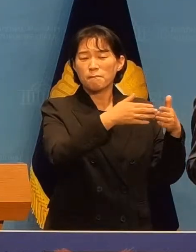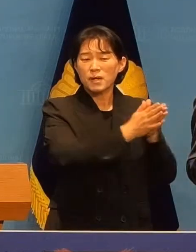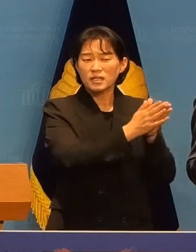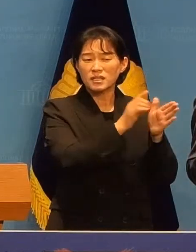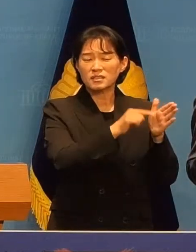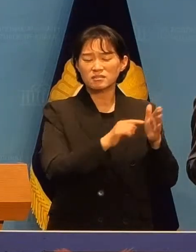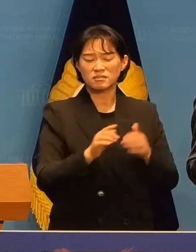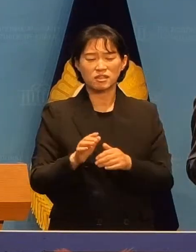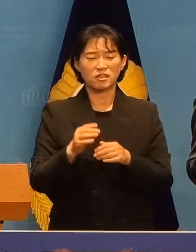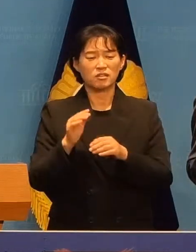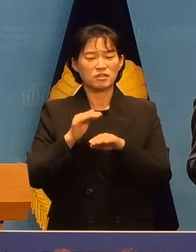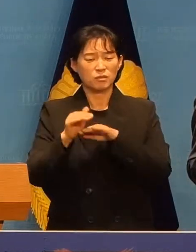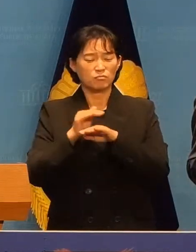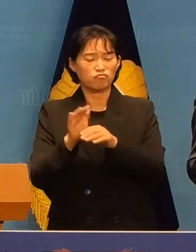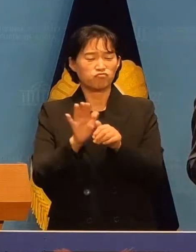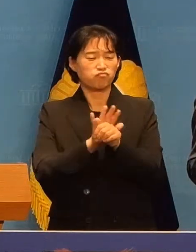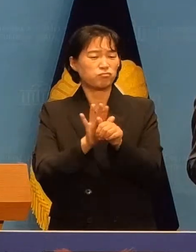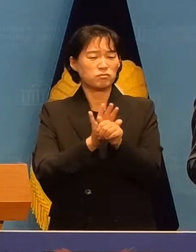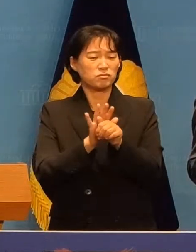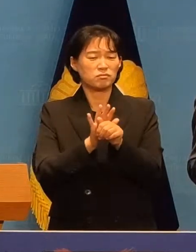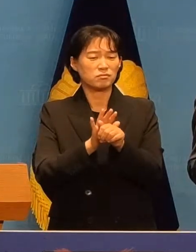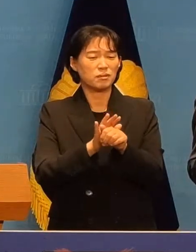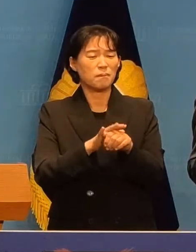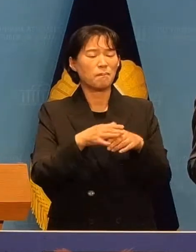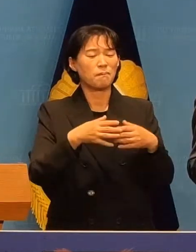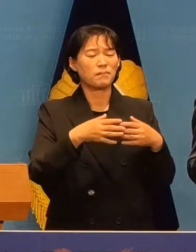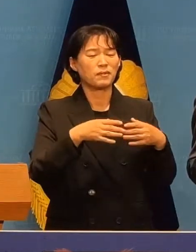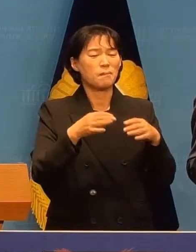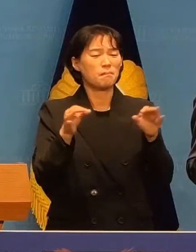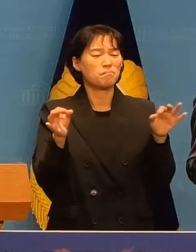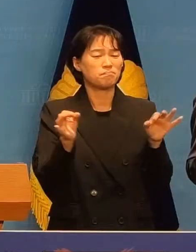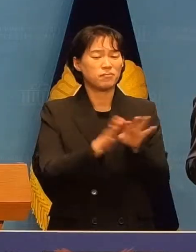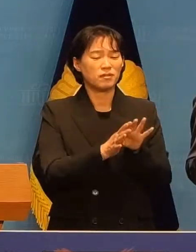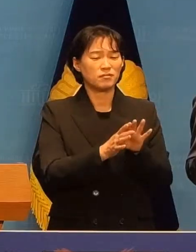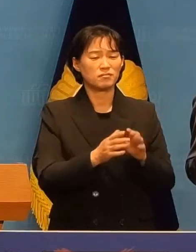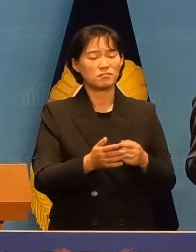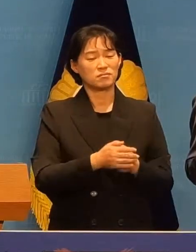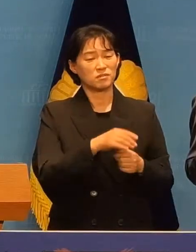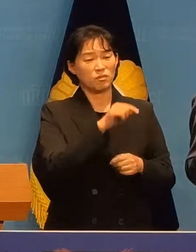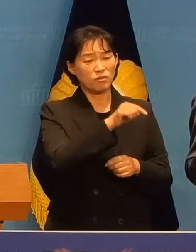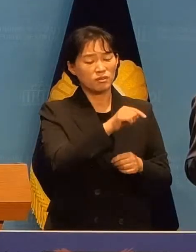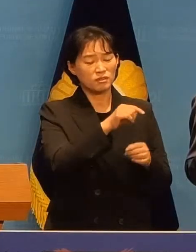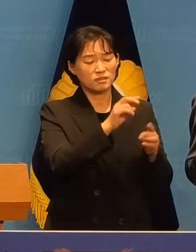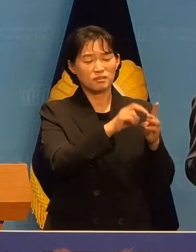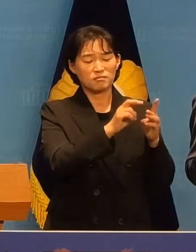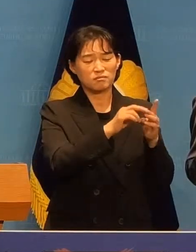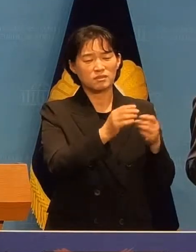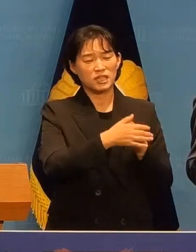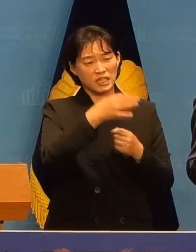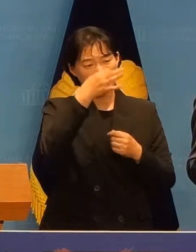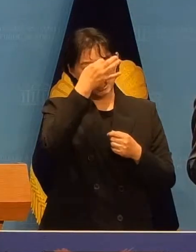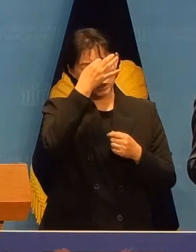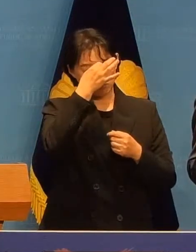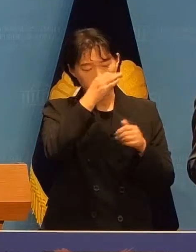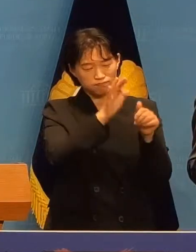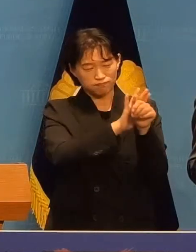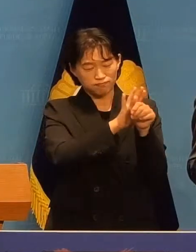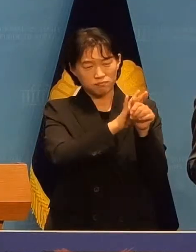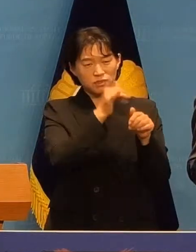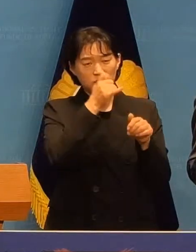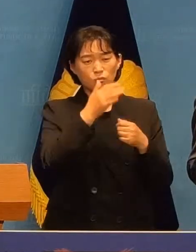붕괴입니다. 그동안 직영망은 고난도 기술 지원, 품질 문제 대응, 정비 기술